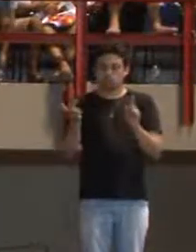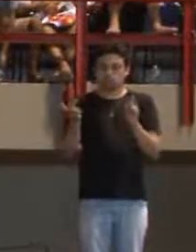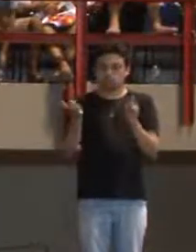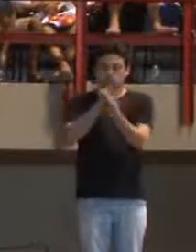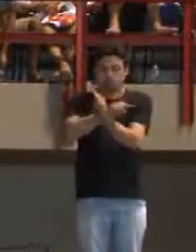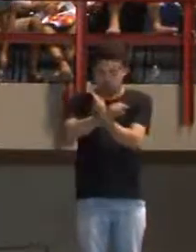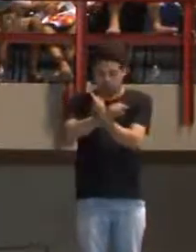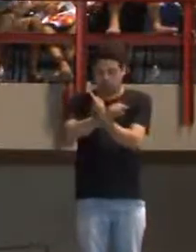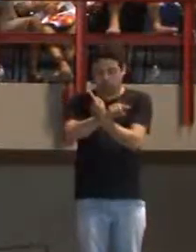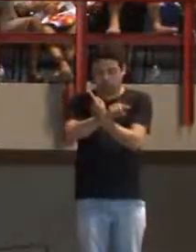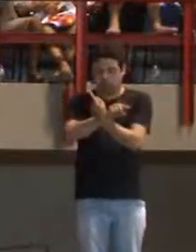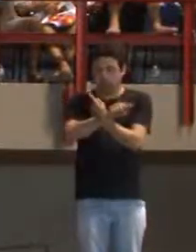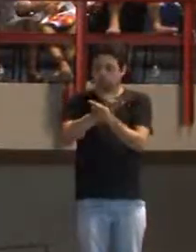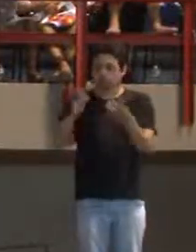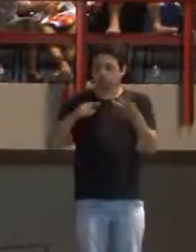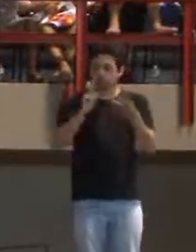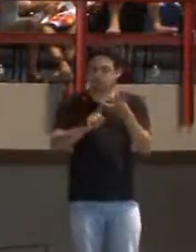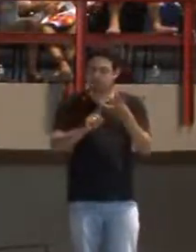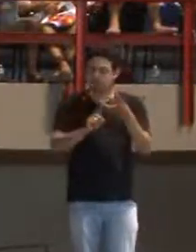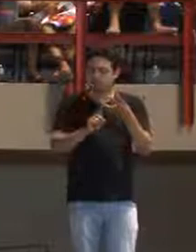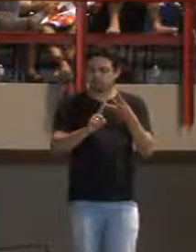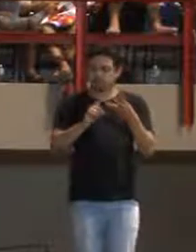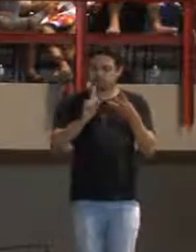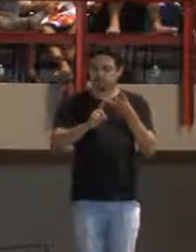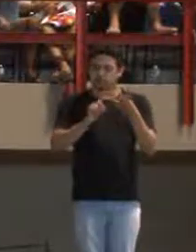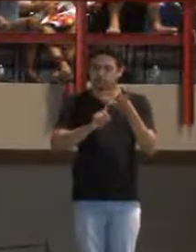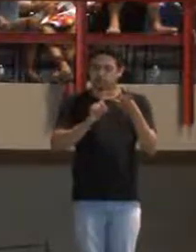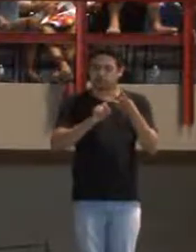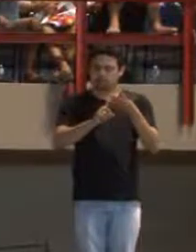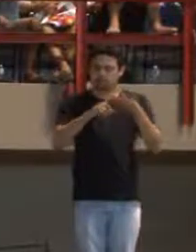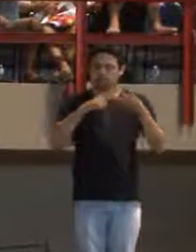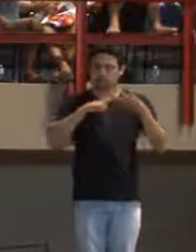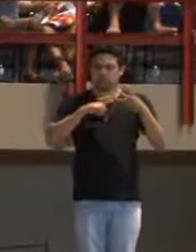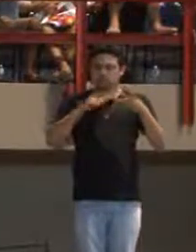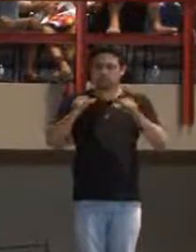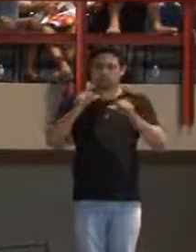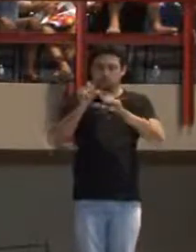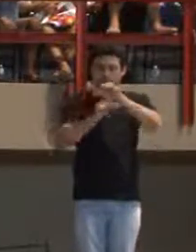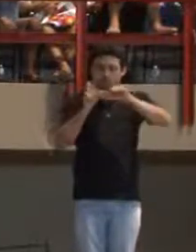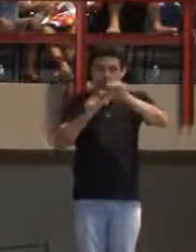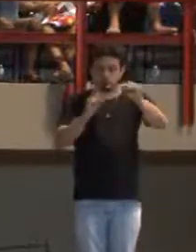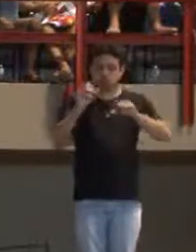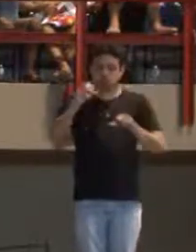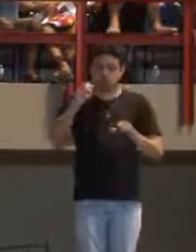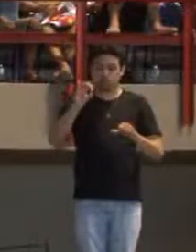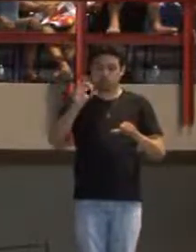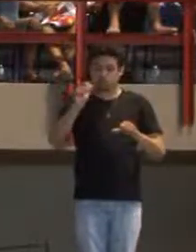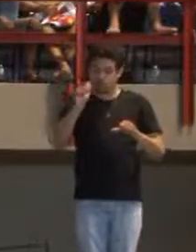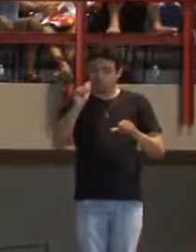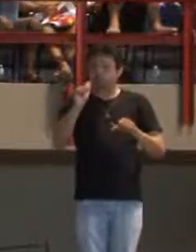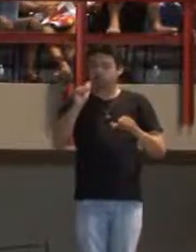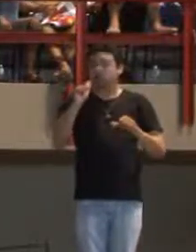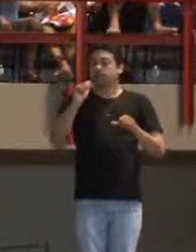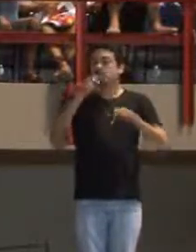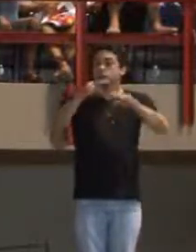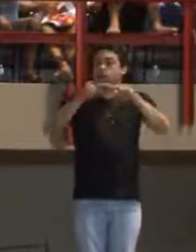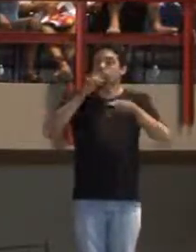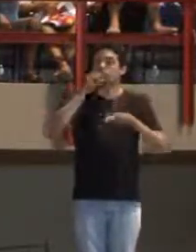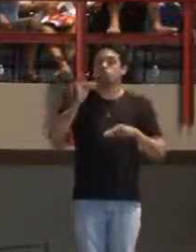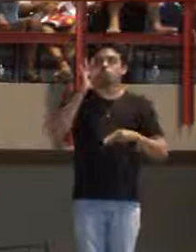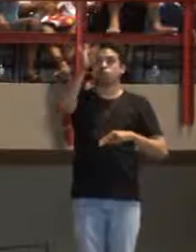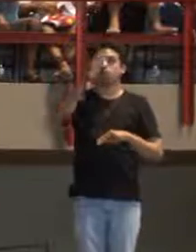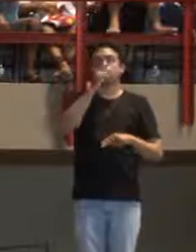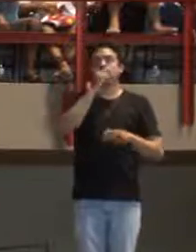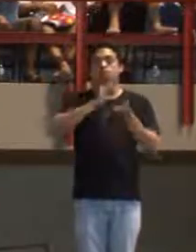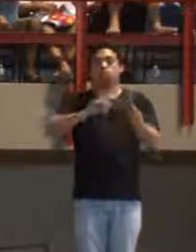né, purifica a água do mar. E a cromatografia por troca iônica, também purifica a água do mar. Então, no futuro, não vai